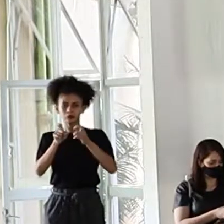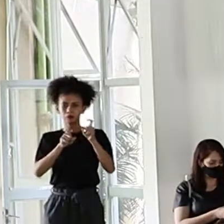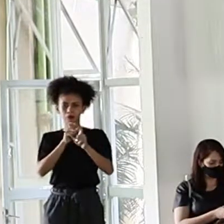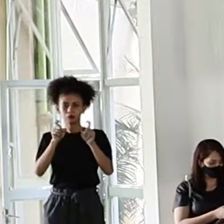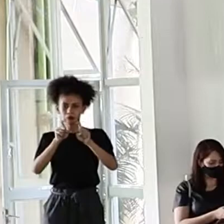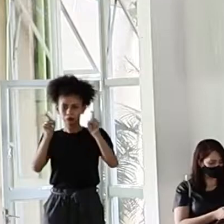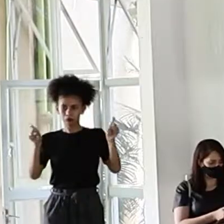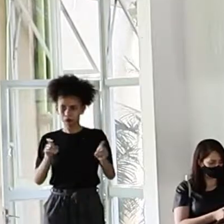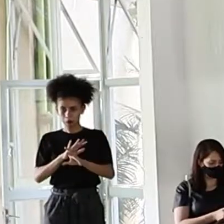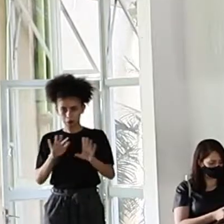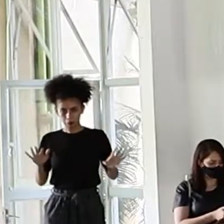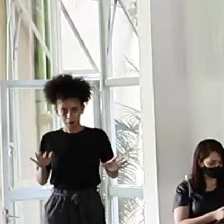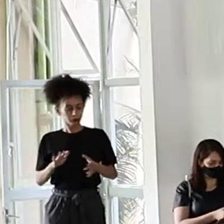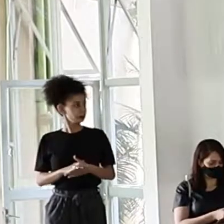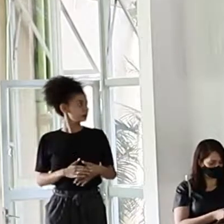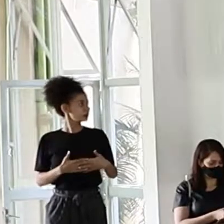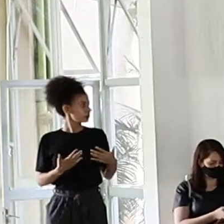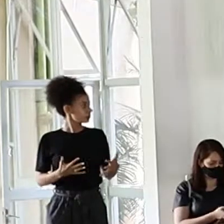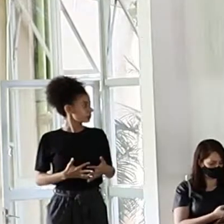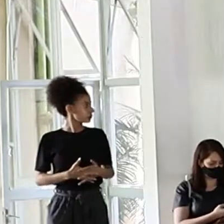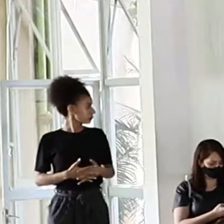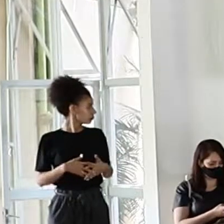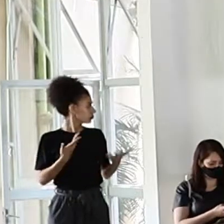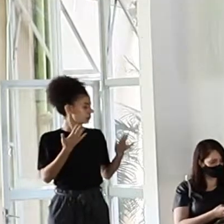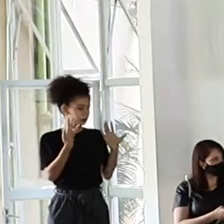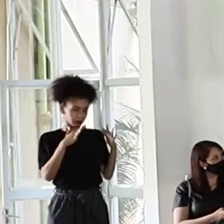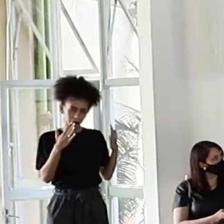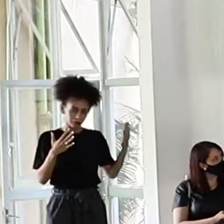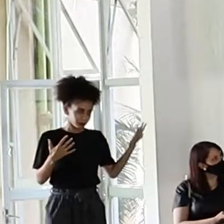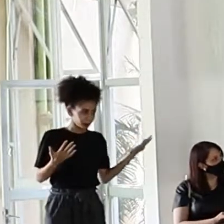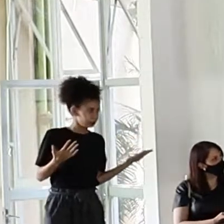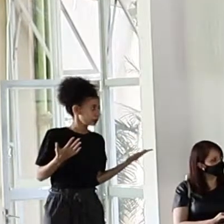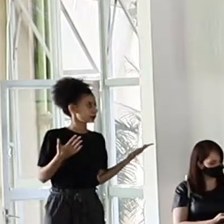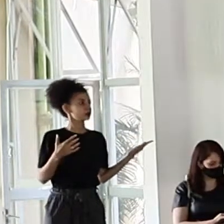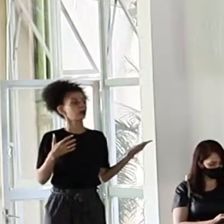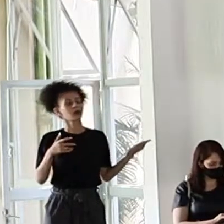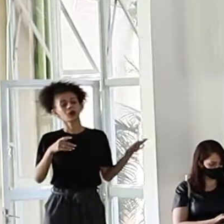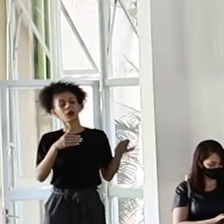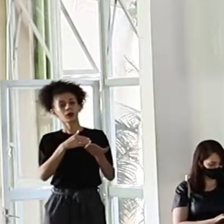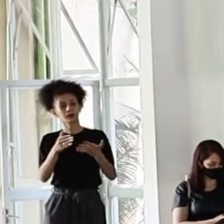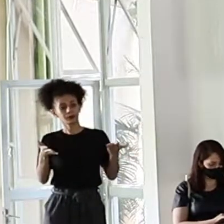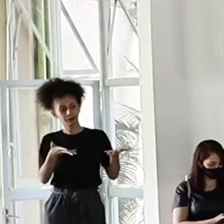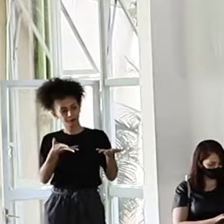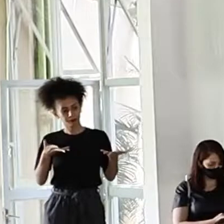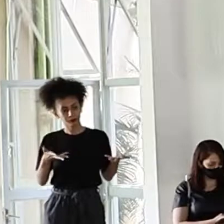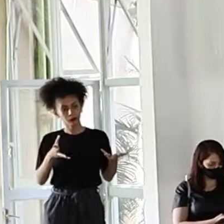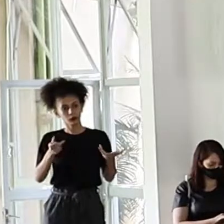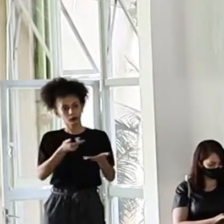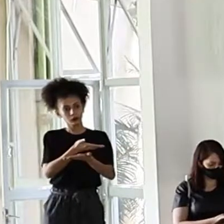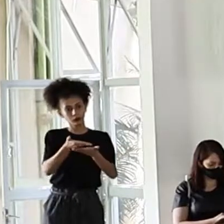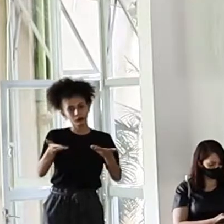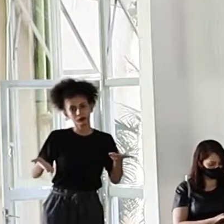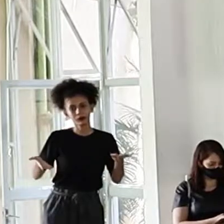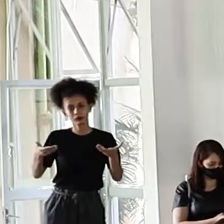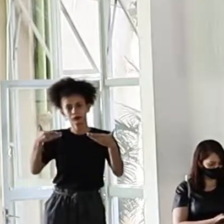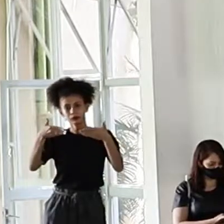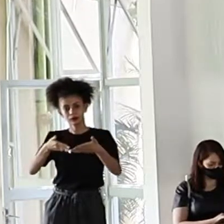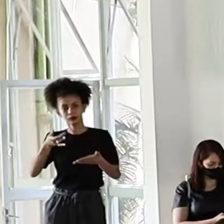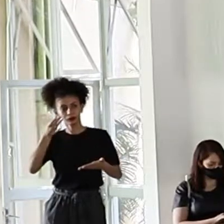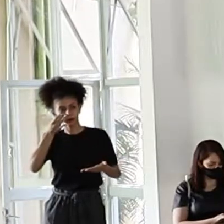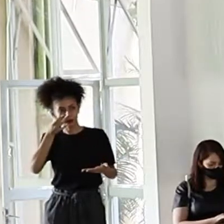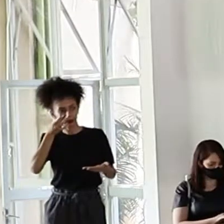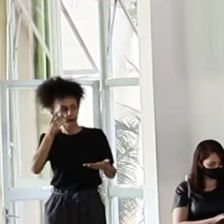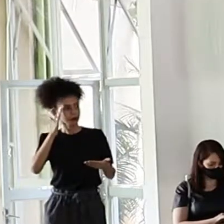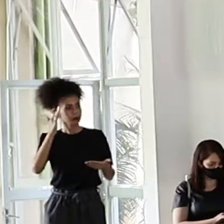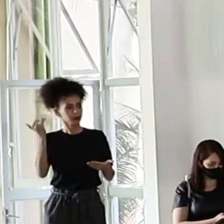você tá pela iniciativa todos vocês que estão aqui participando e a fundamental o DF a gente colocar o DF na